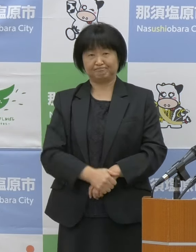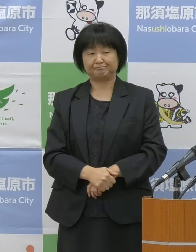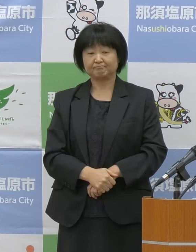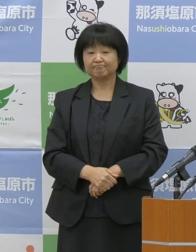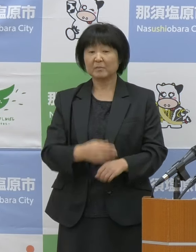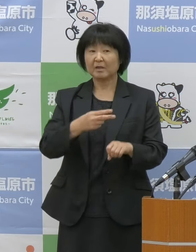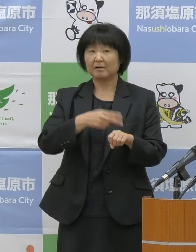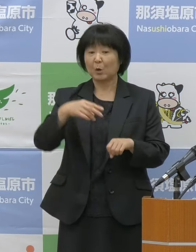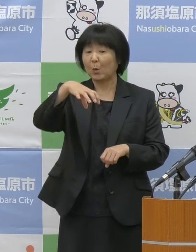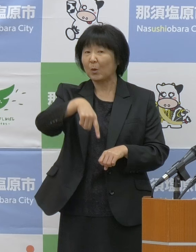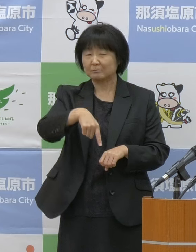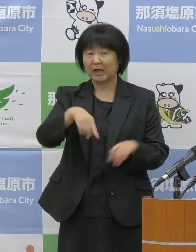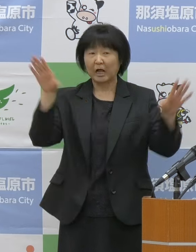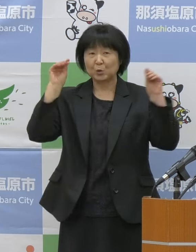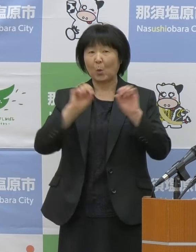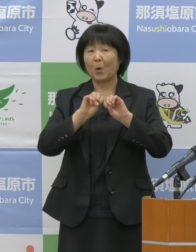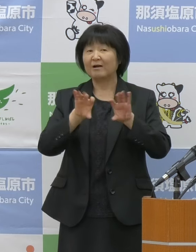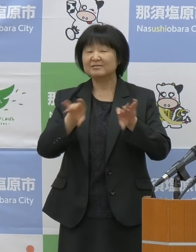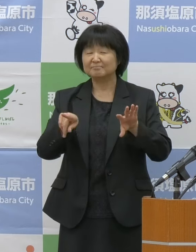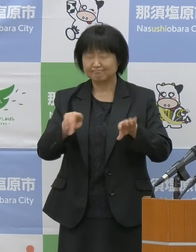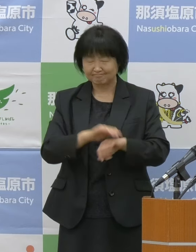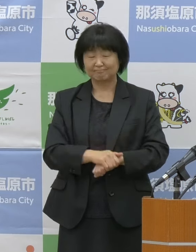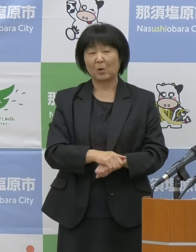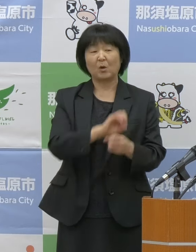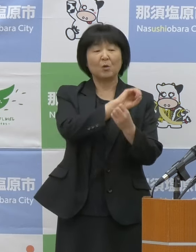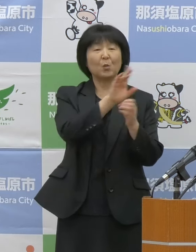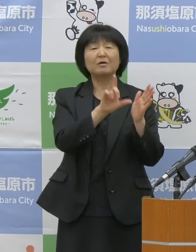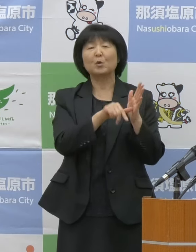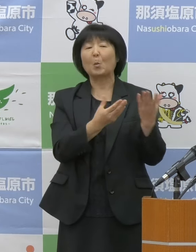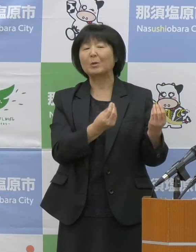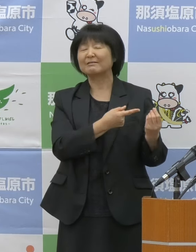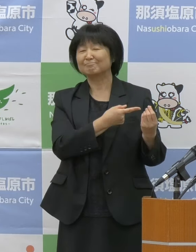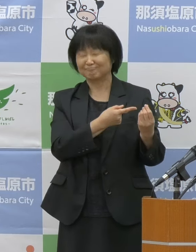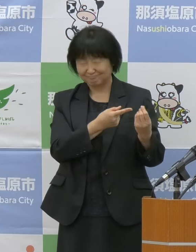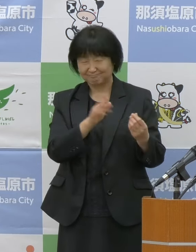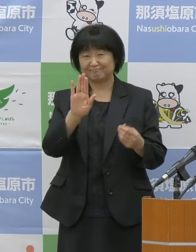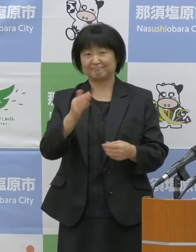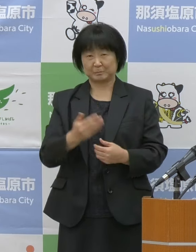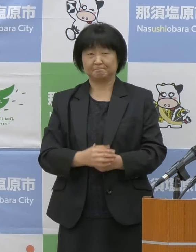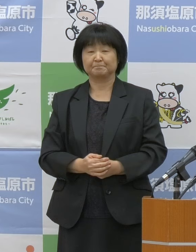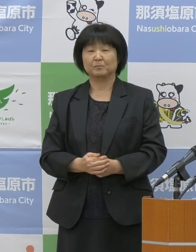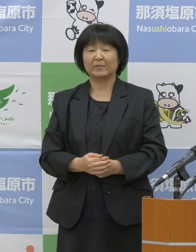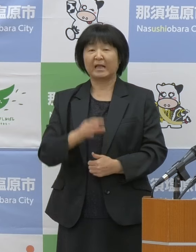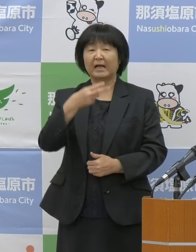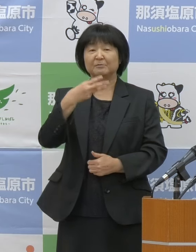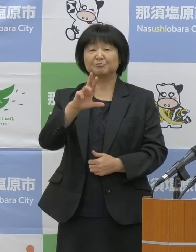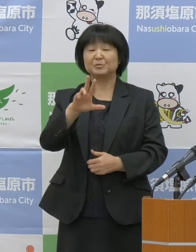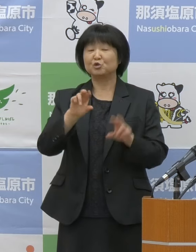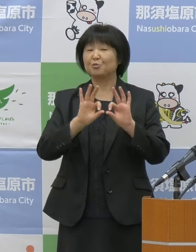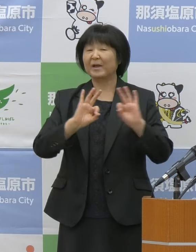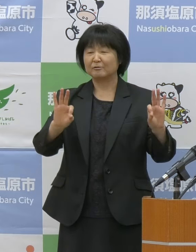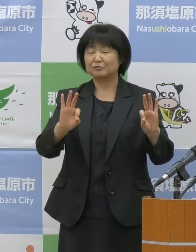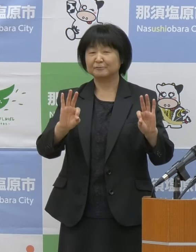では情報発信、コロナの時も力を入れておりました。ミルメールや那